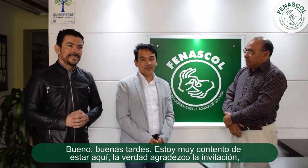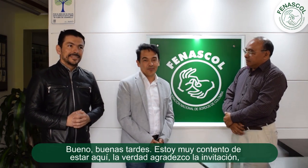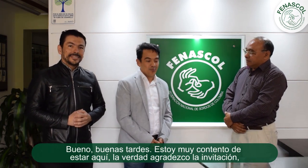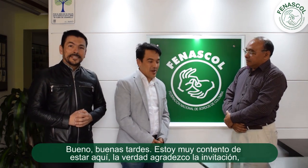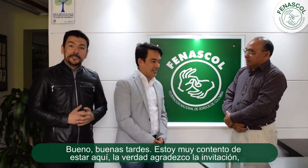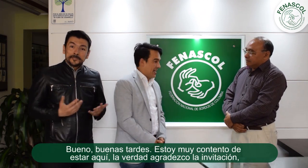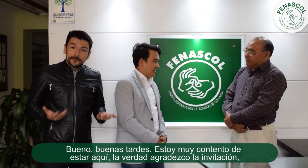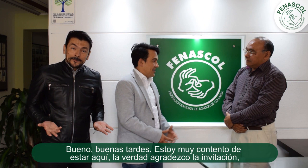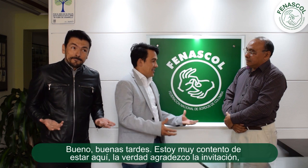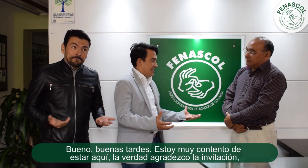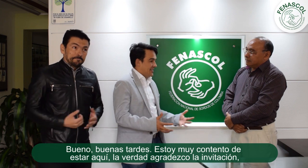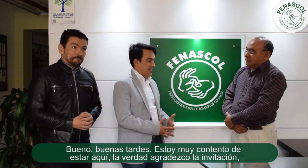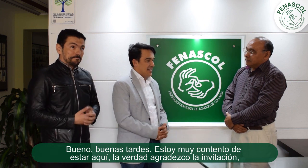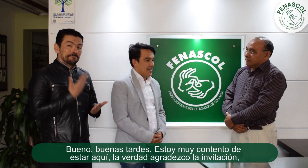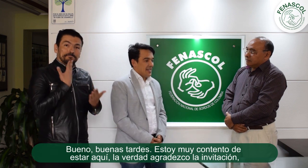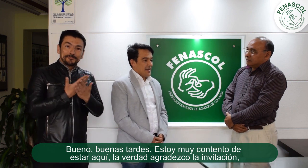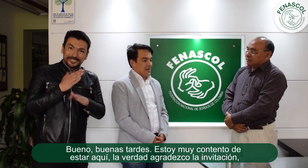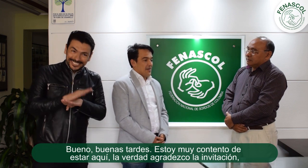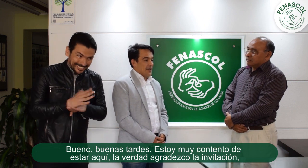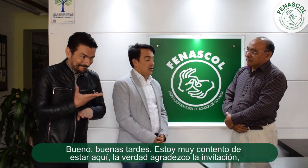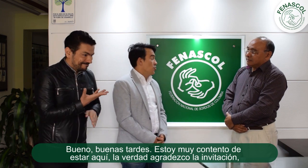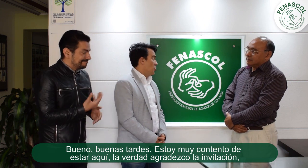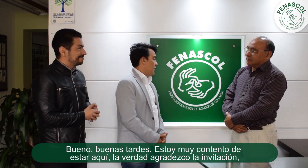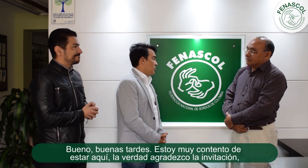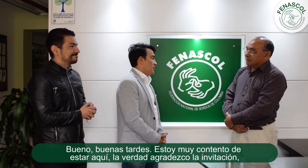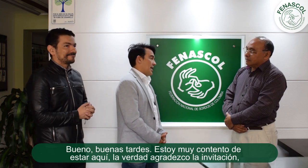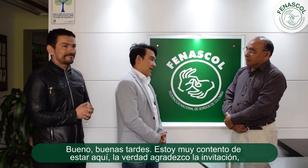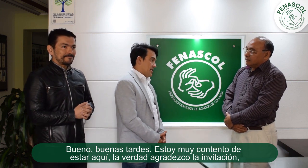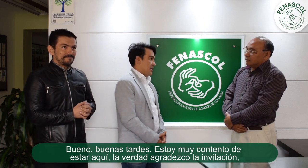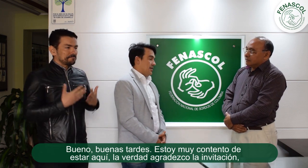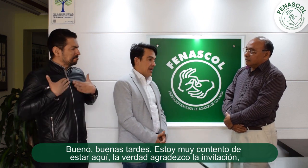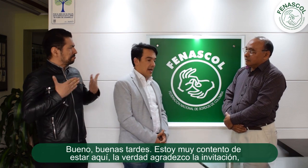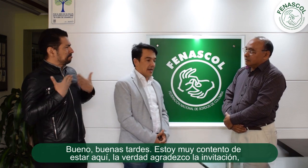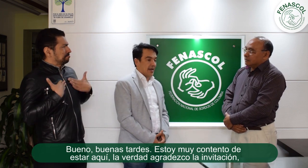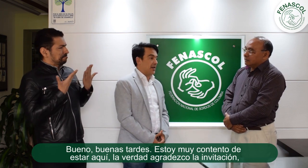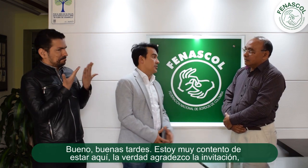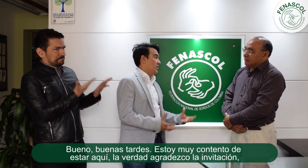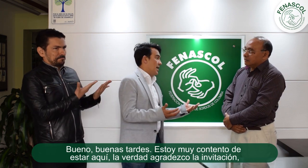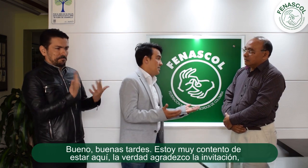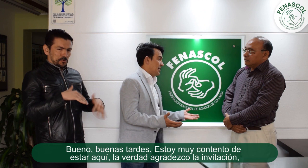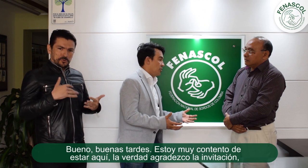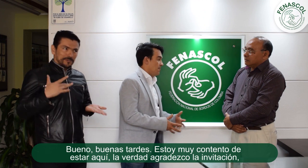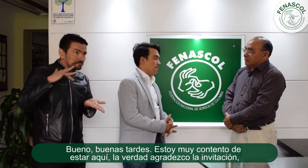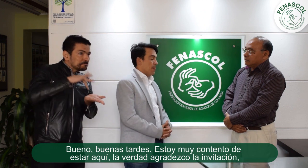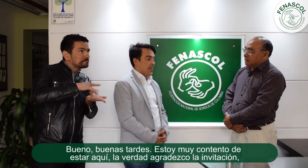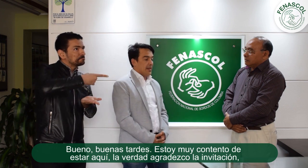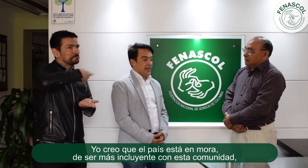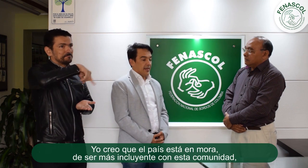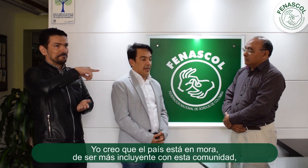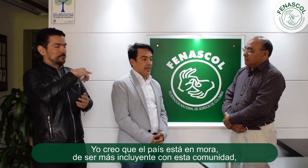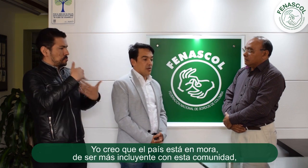Bueno, buenas tardes. Estoy muy contento de estar aquí, la verdad agradezco la invitación.